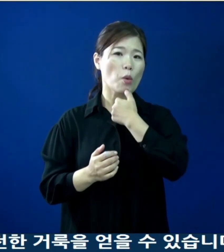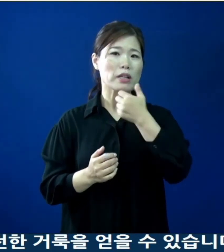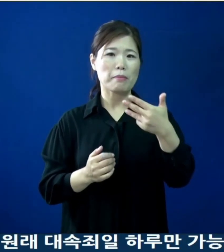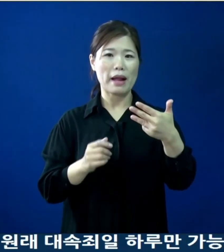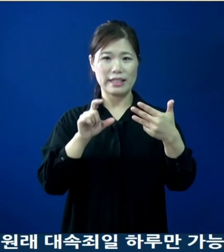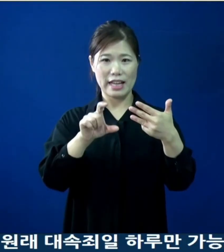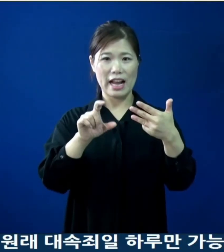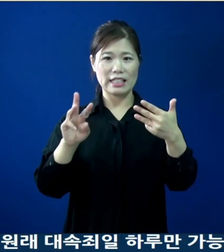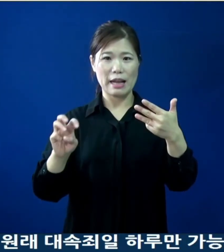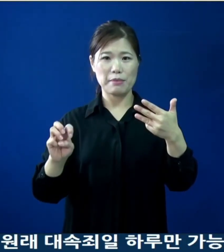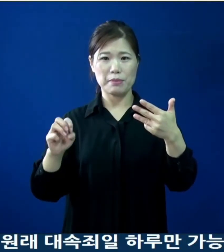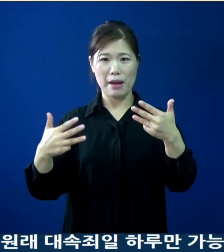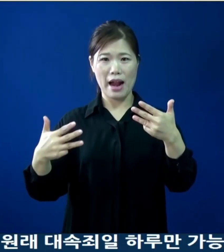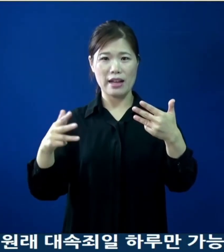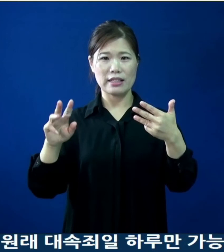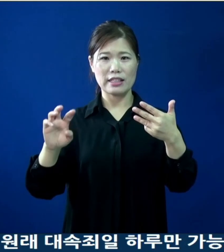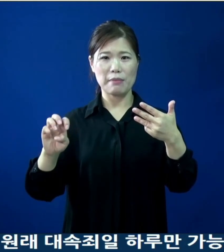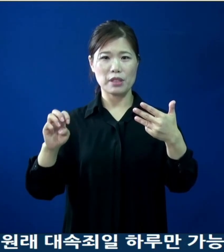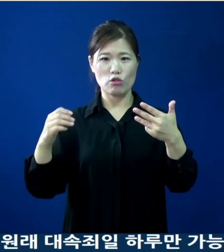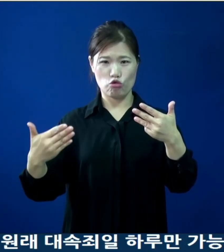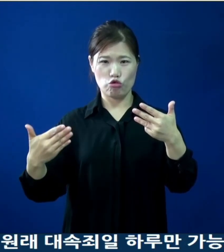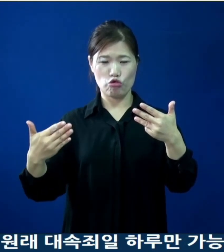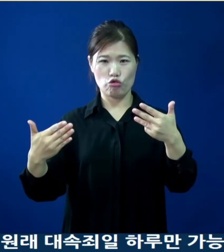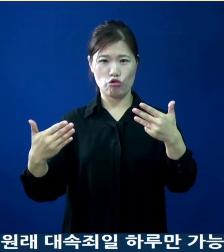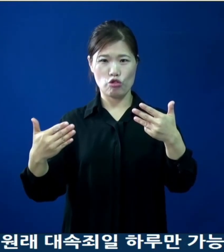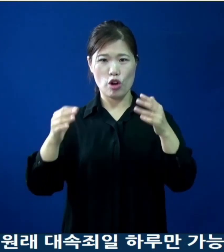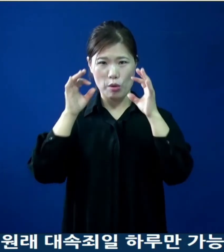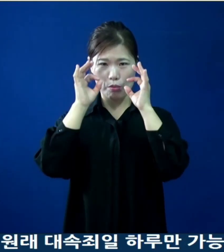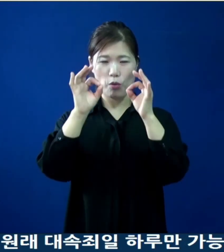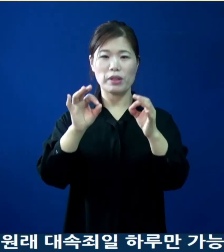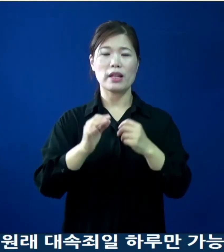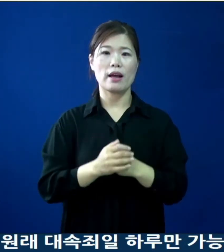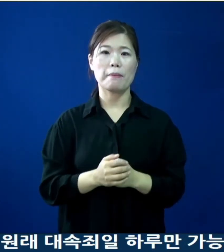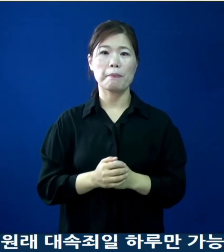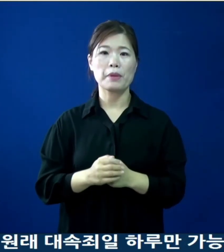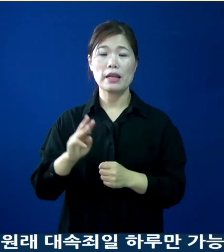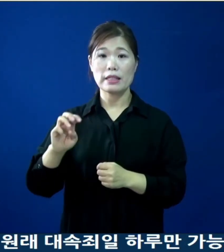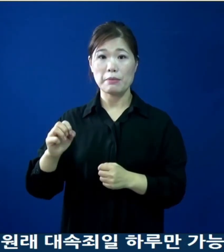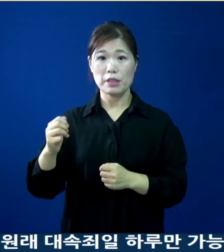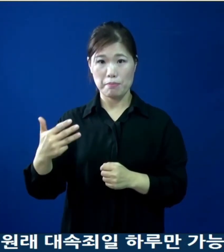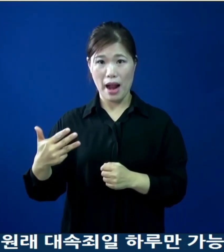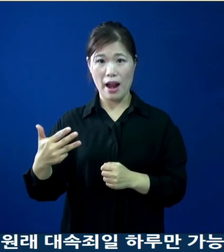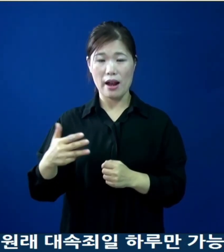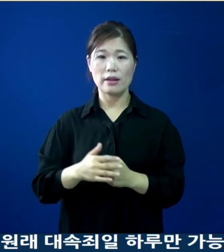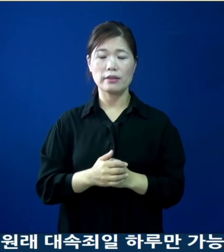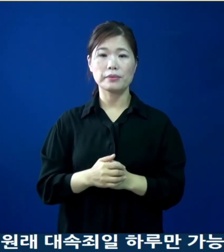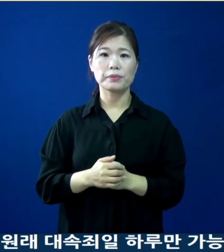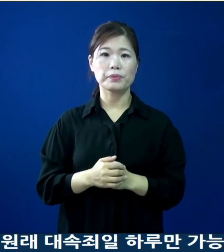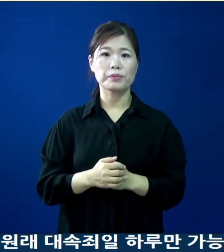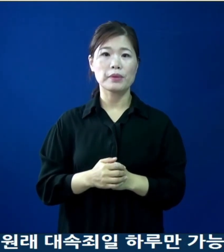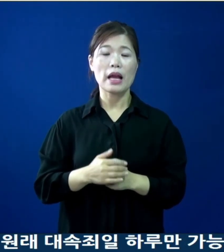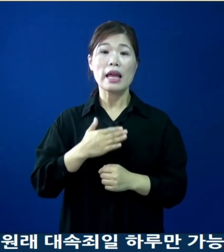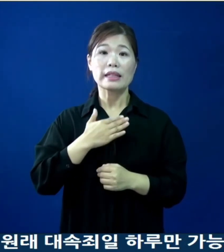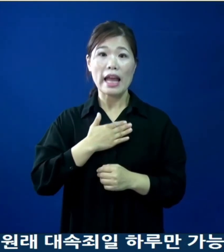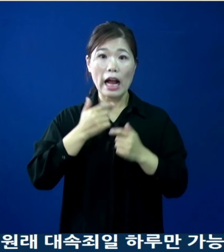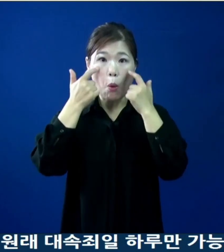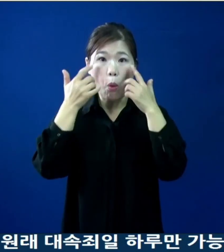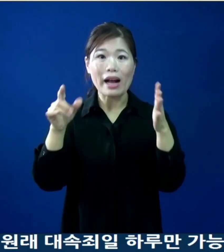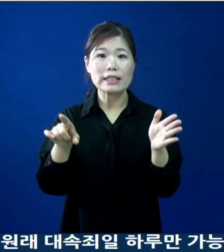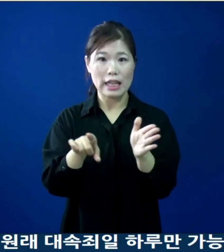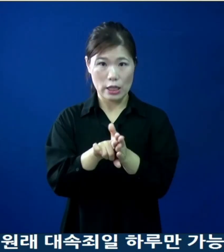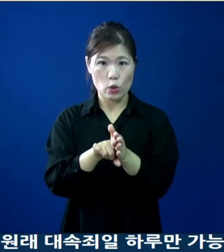8장 38절과 39절을 보면서 오늘 말씀을 정리합니다. 38절 제가 읽겠습니다. 내가